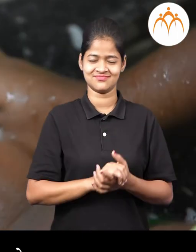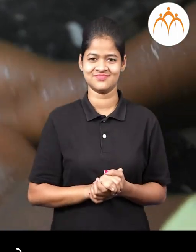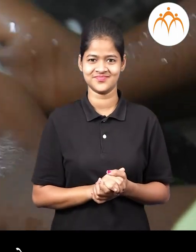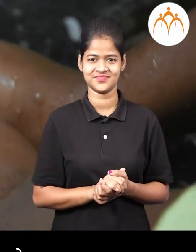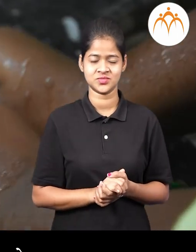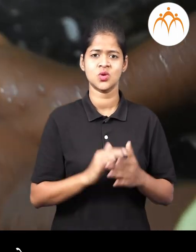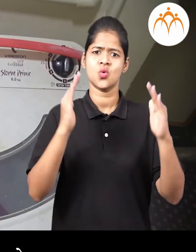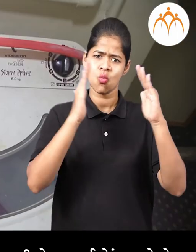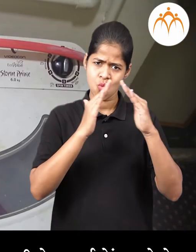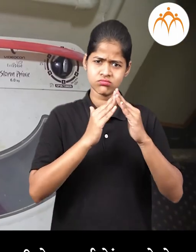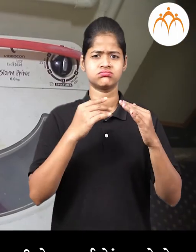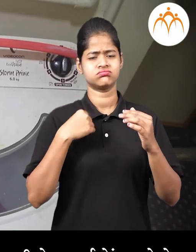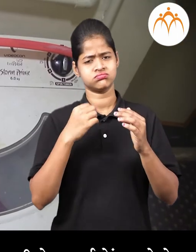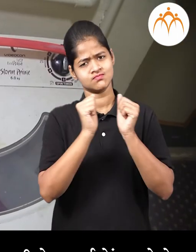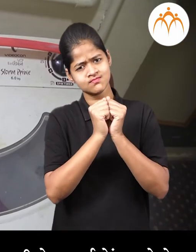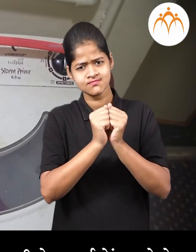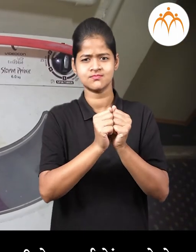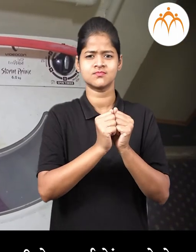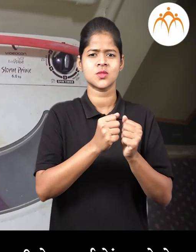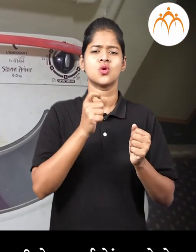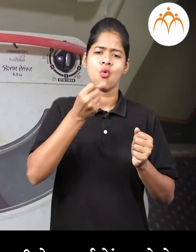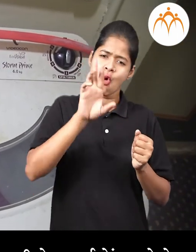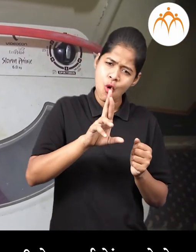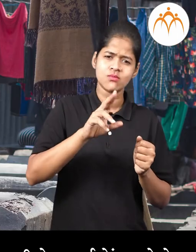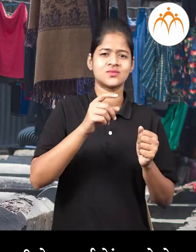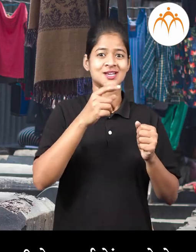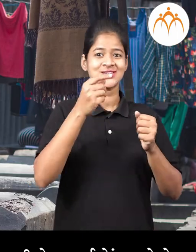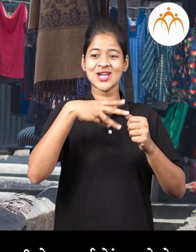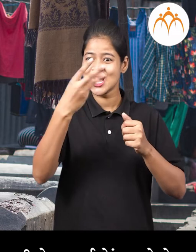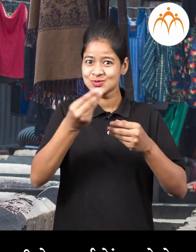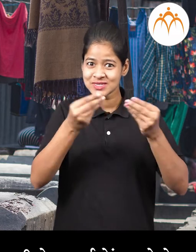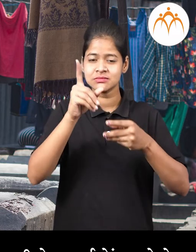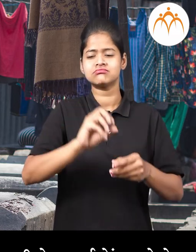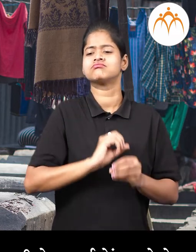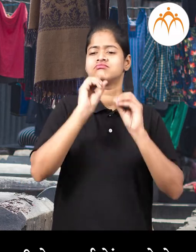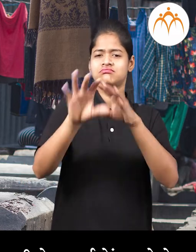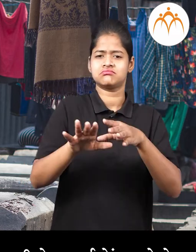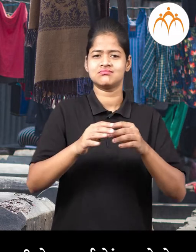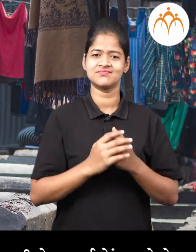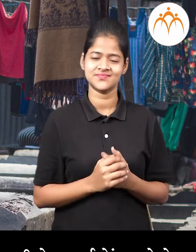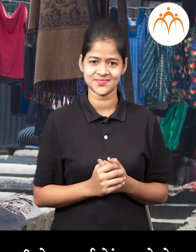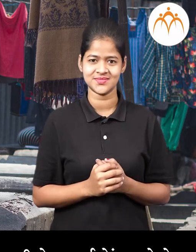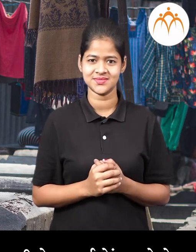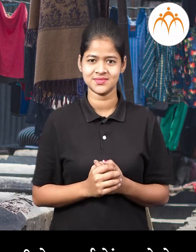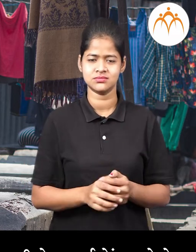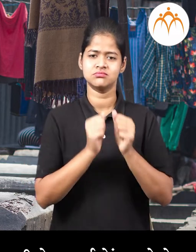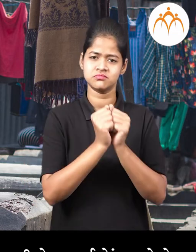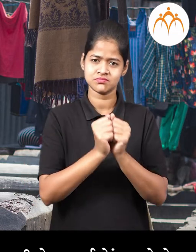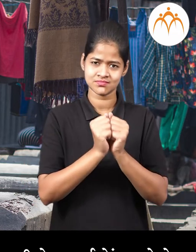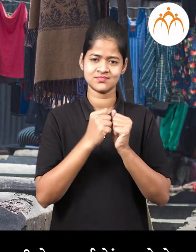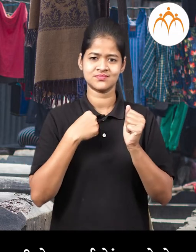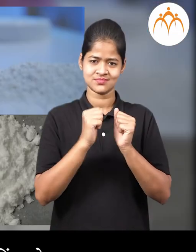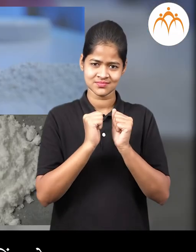આપણ કપડે ઘરી ધુતો કિમાં કપડે ધુણ્યા સાથી તે ધુલાઈ કેંદ્રાત દેતો